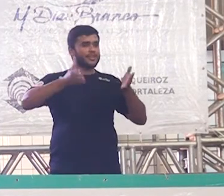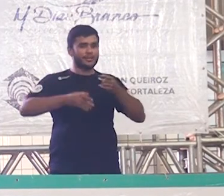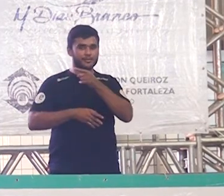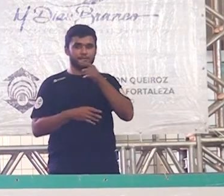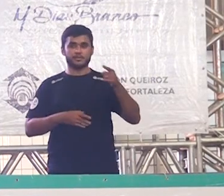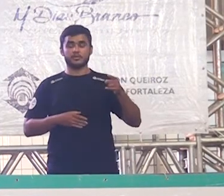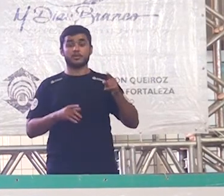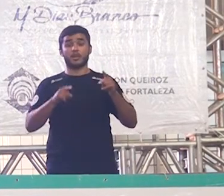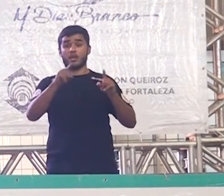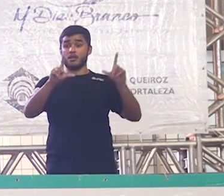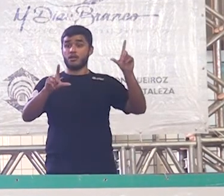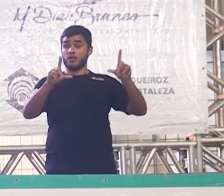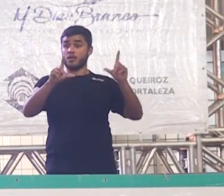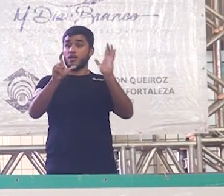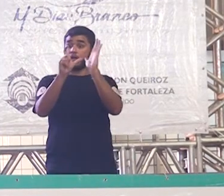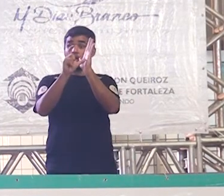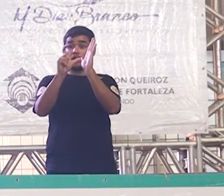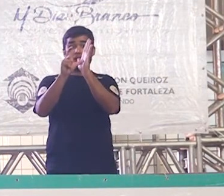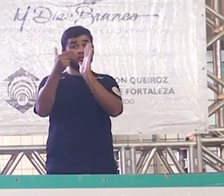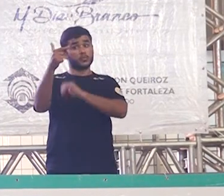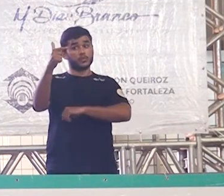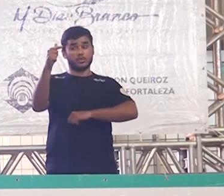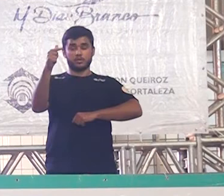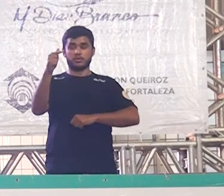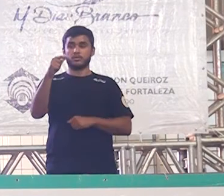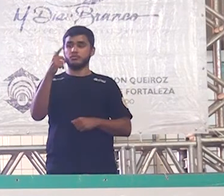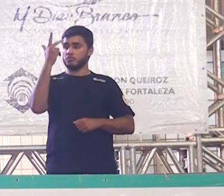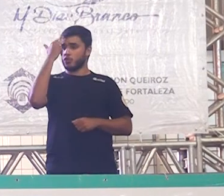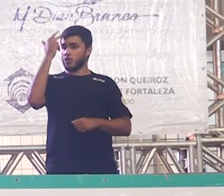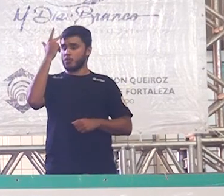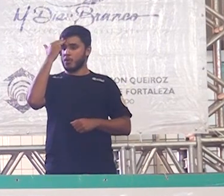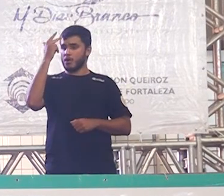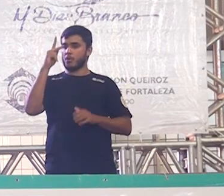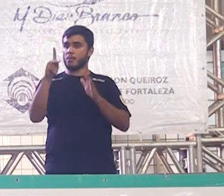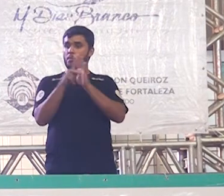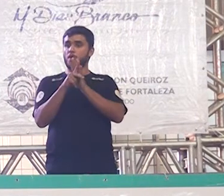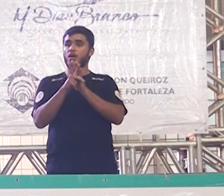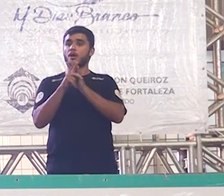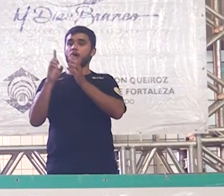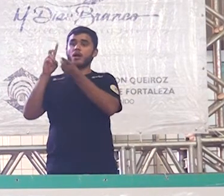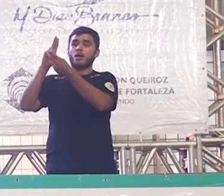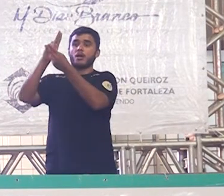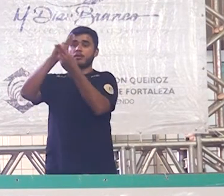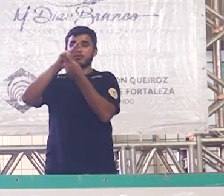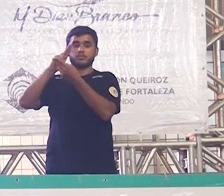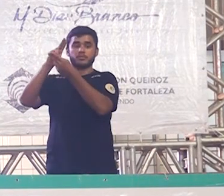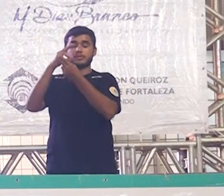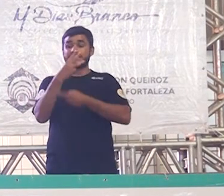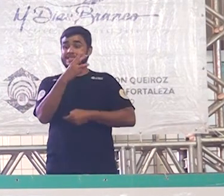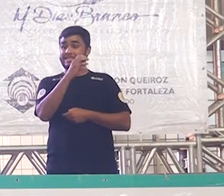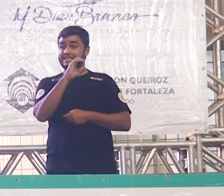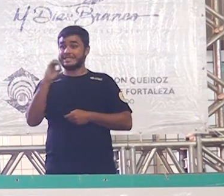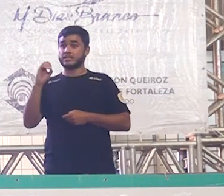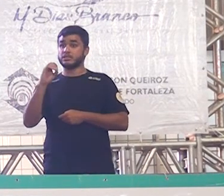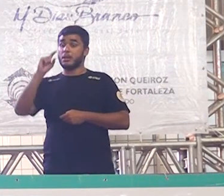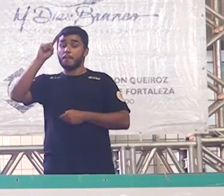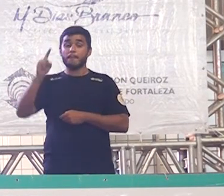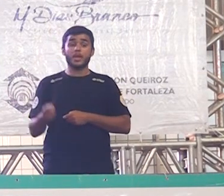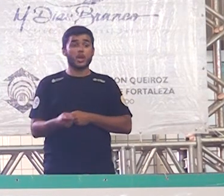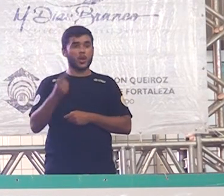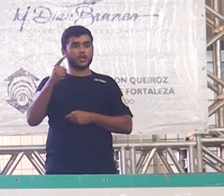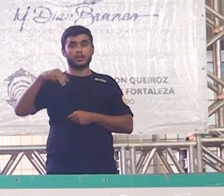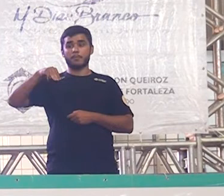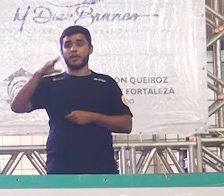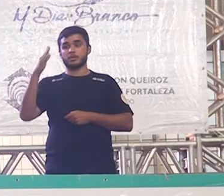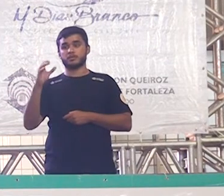com TV por satélite, o sinal vem como onda eletromagnética. Então vem a 300 milhões de metros por segundo. Quem